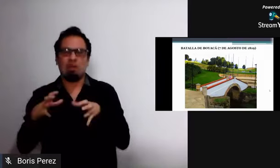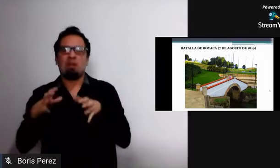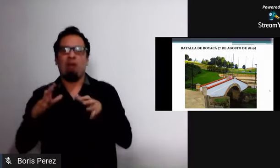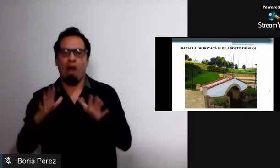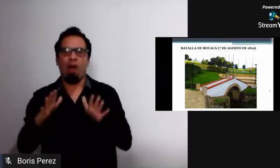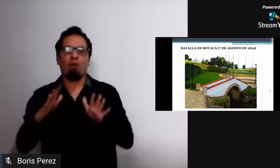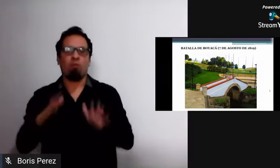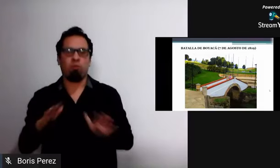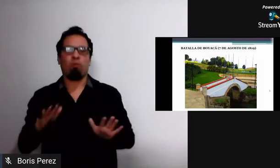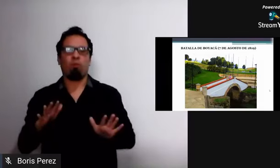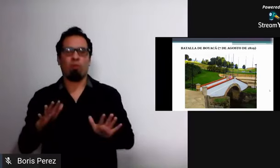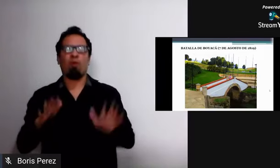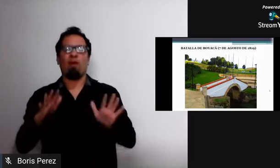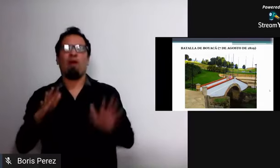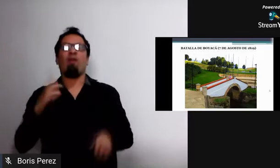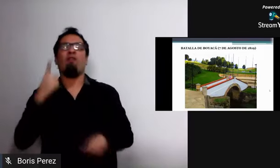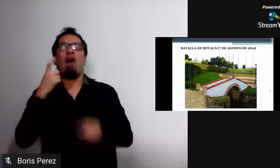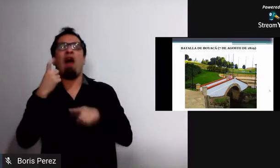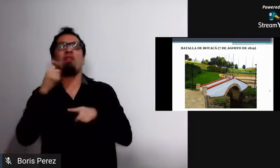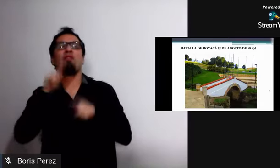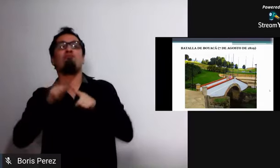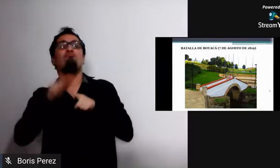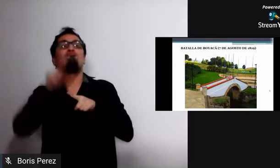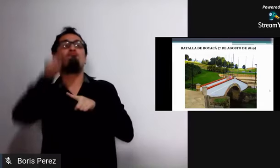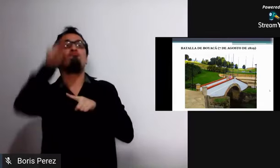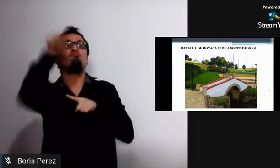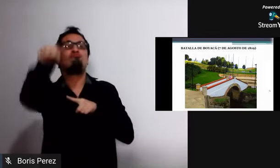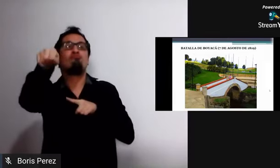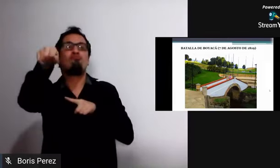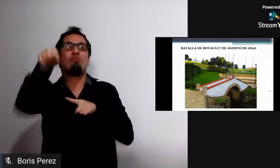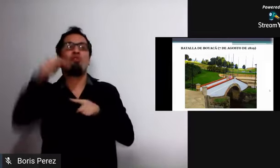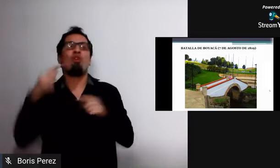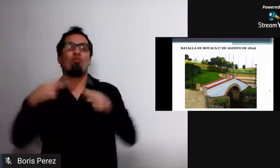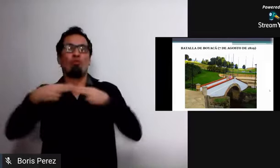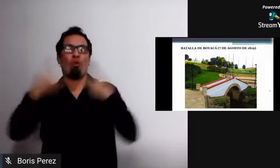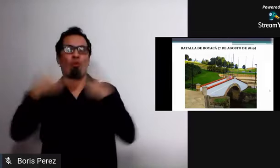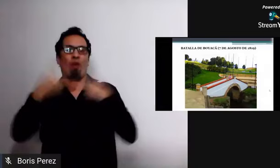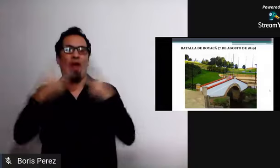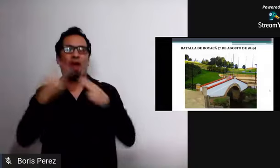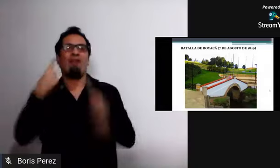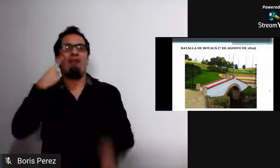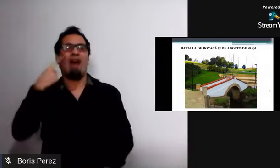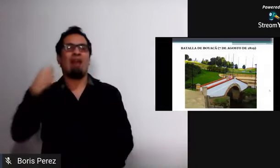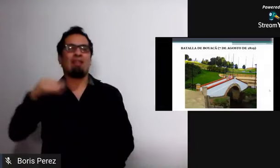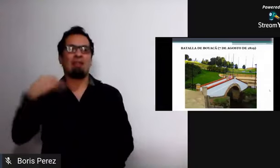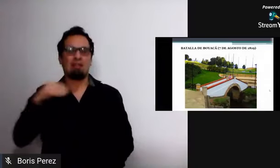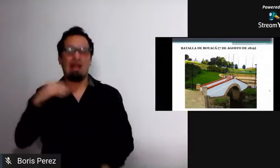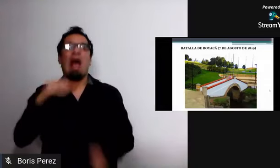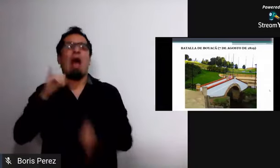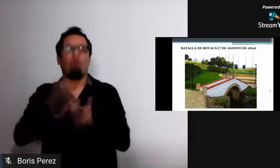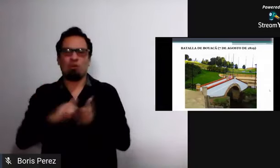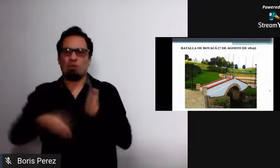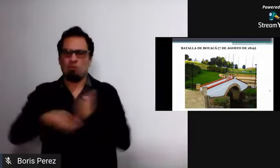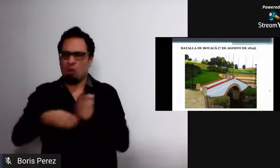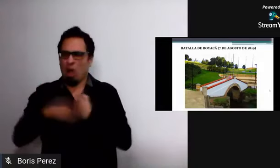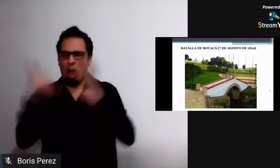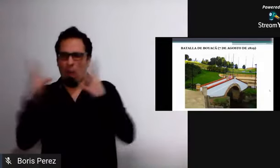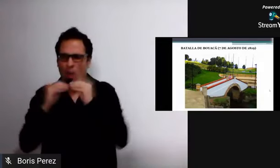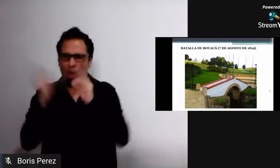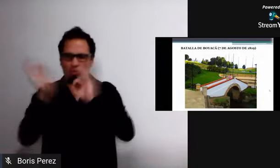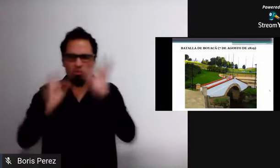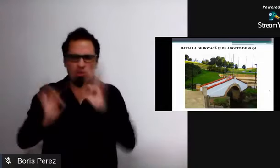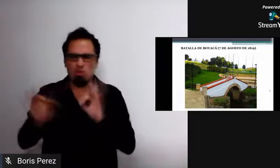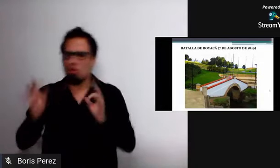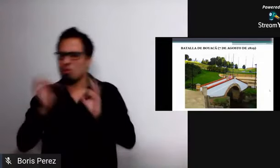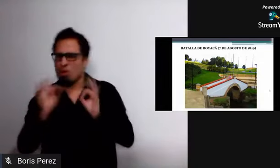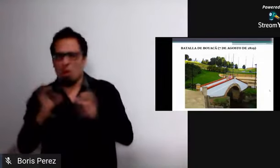esa guerra mueren muchas personas, pero ellos resultan vencedores. Ya más cerca llegan al